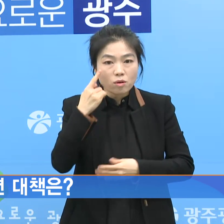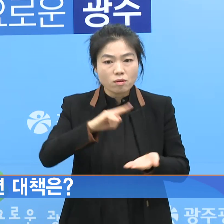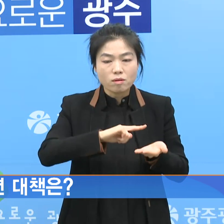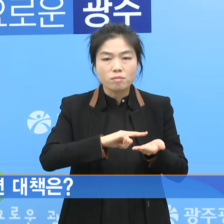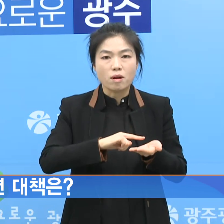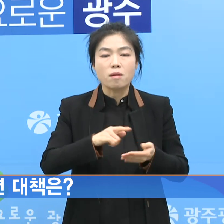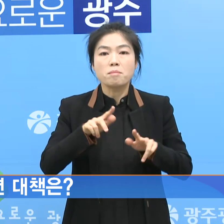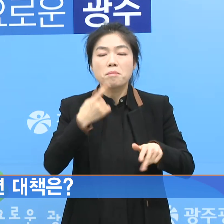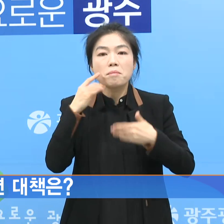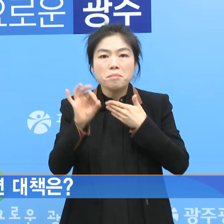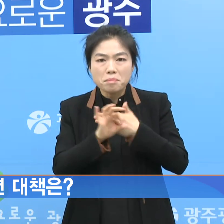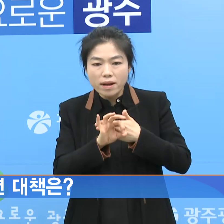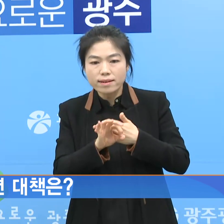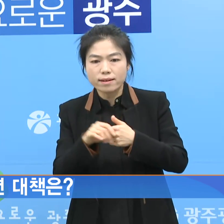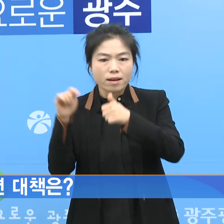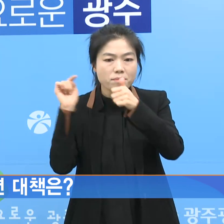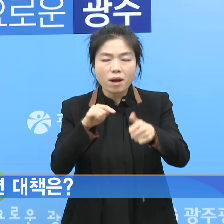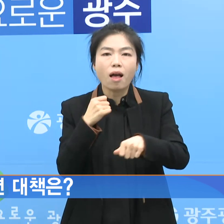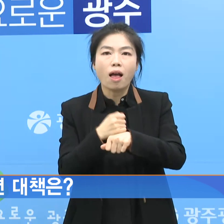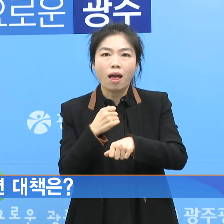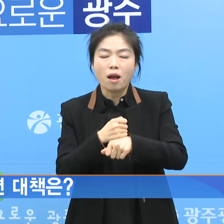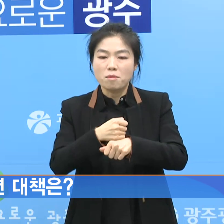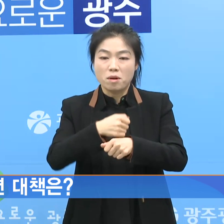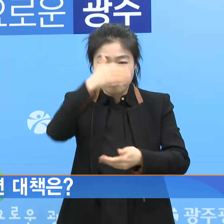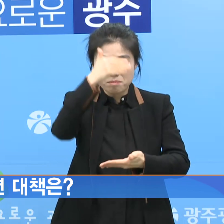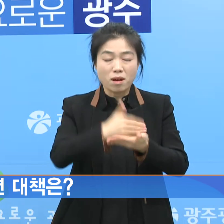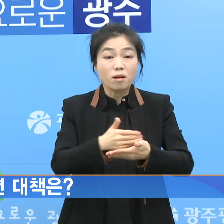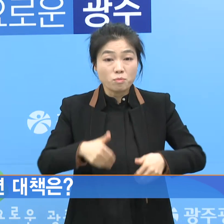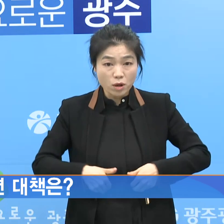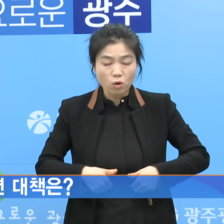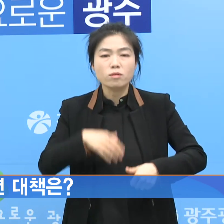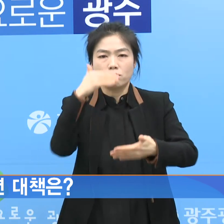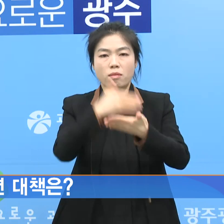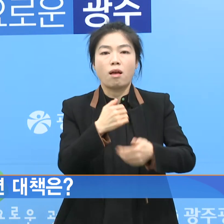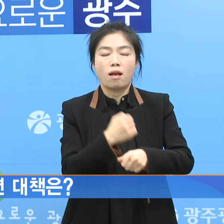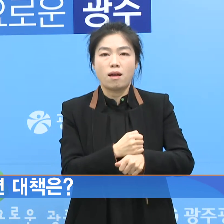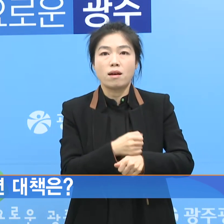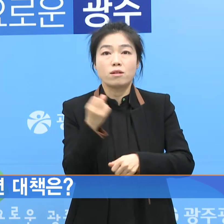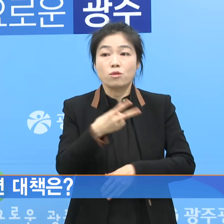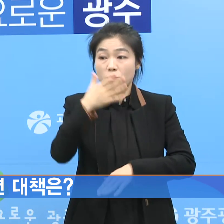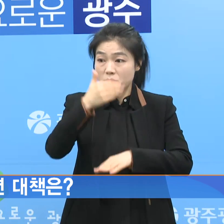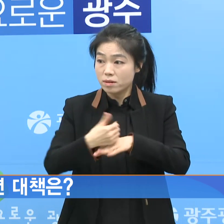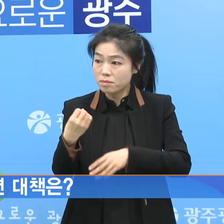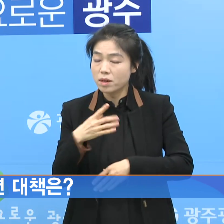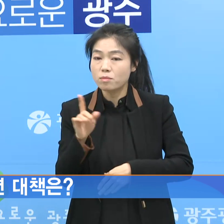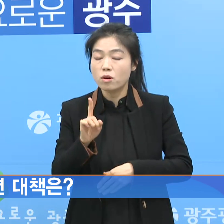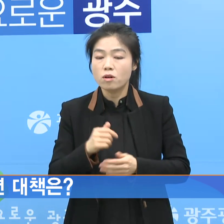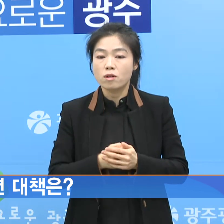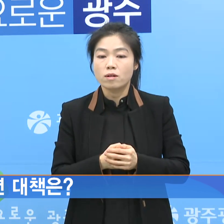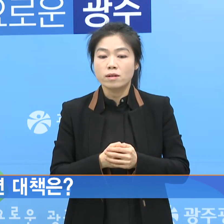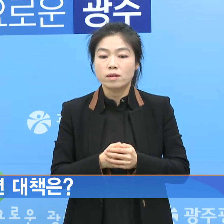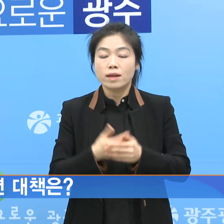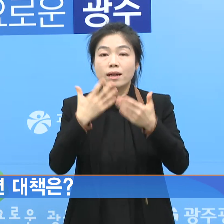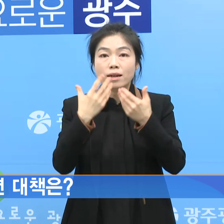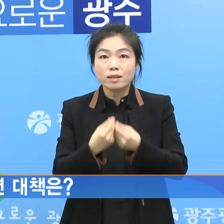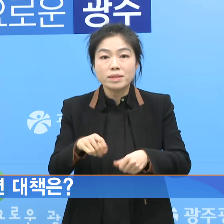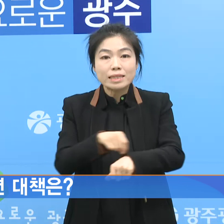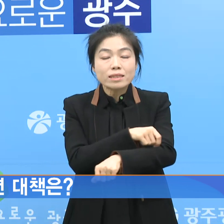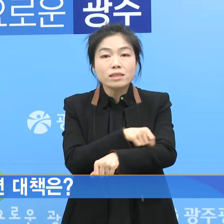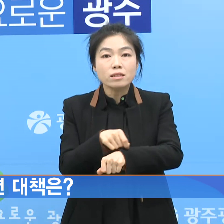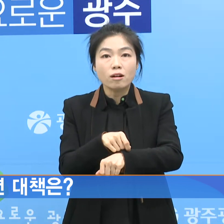있다면은 즉각 폐쇄하도록 하겠습니다. 그리고 마지막으로 말씀하신 예를 들면